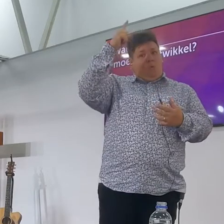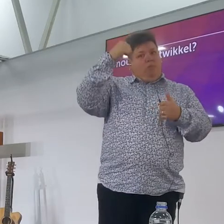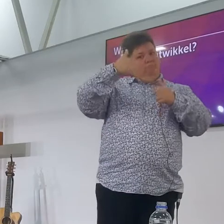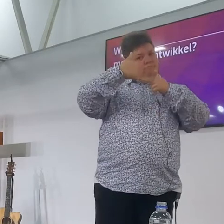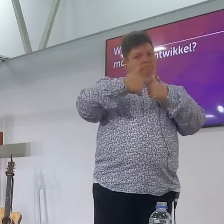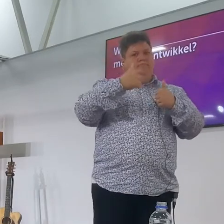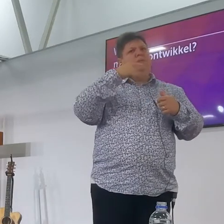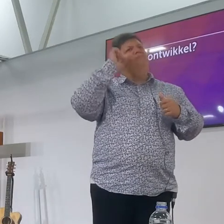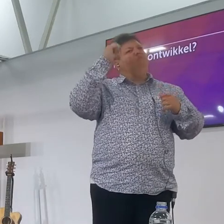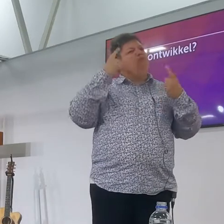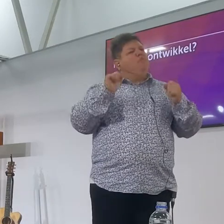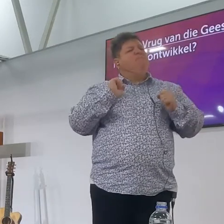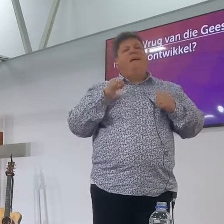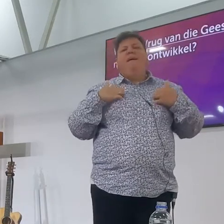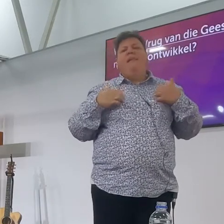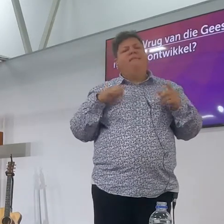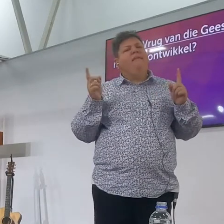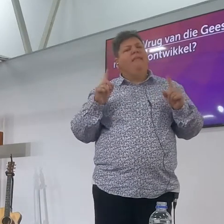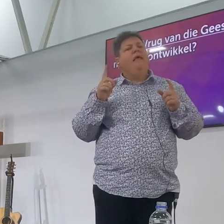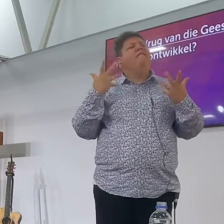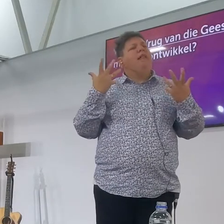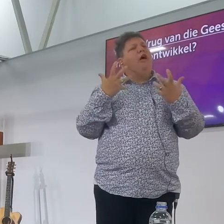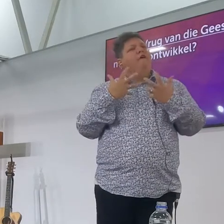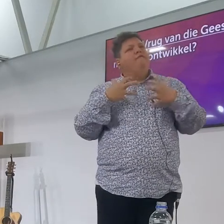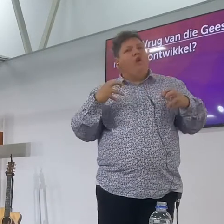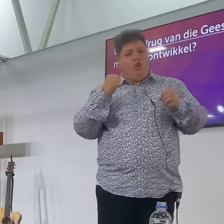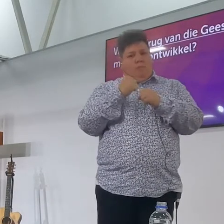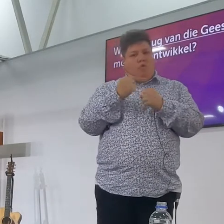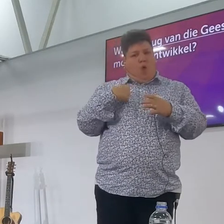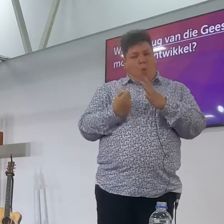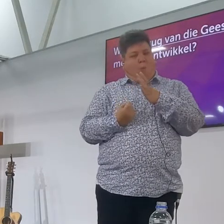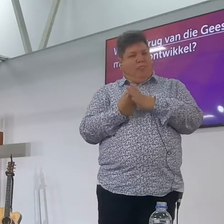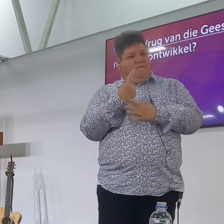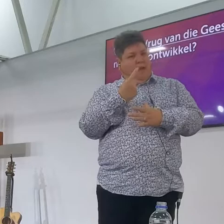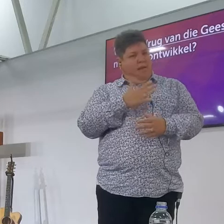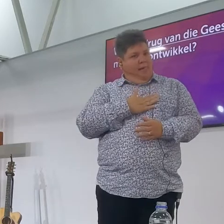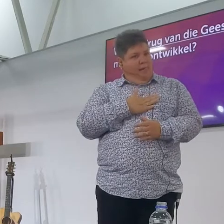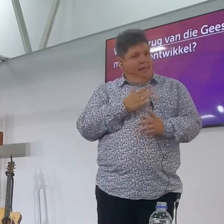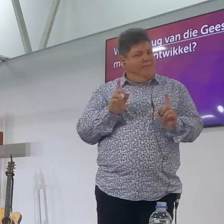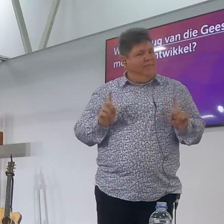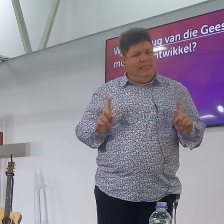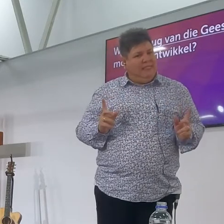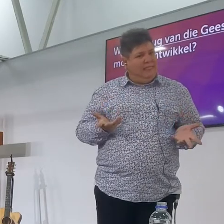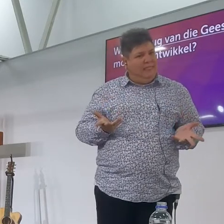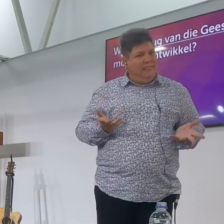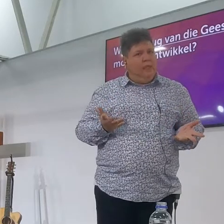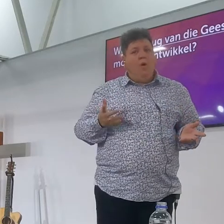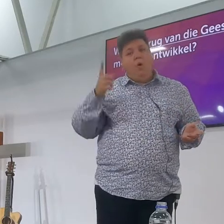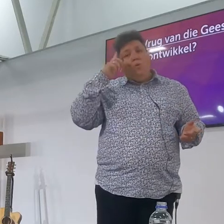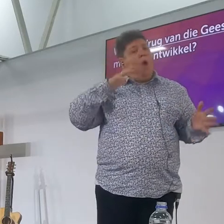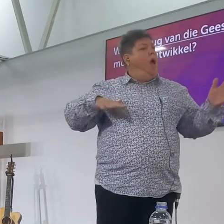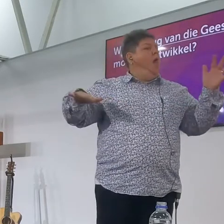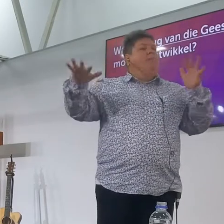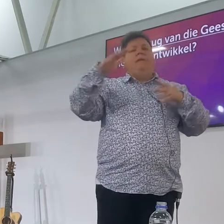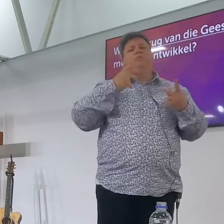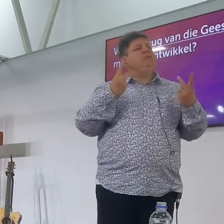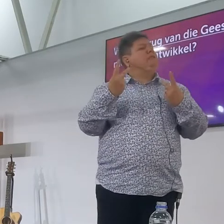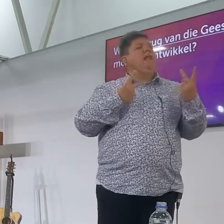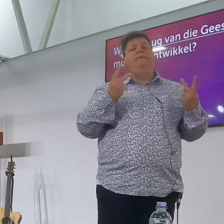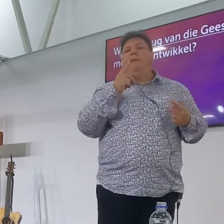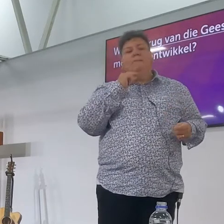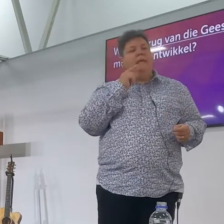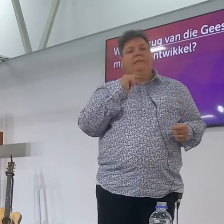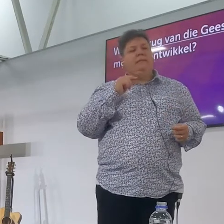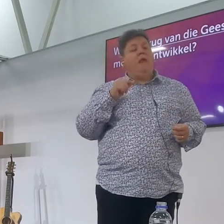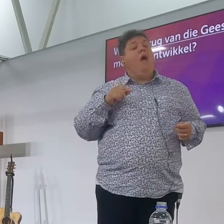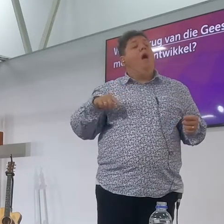wil U in my lewe doen is watter vrug van die Gees moet ek nou ontwikkel? Nou, kom ek sê gou-gou. Nie almal het dieselfde gawes nie. Ons gaan nou net daaroor praat,